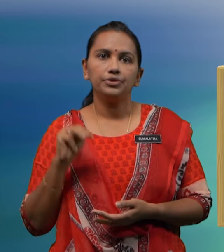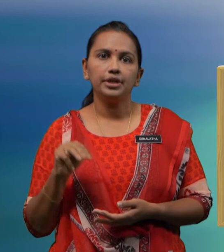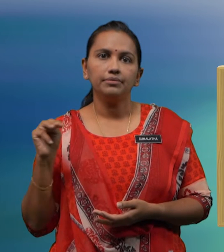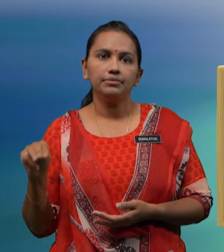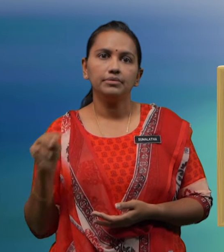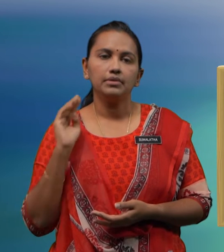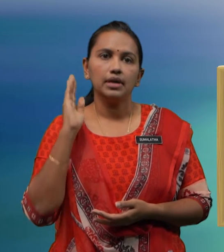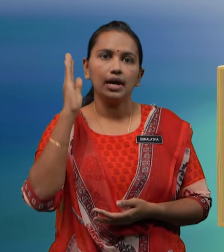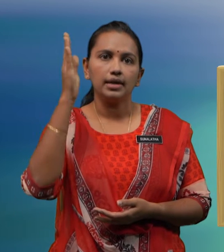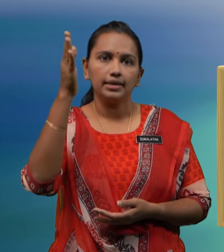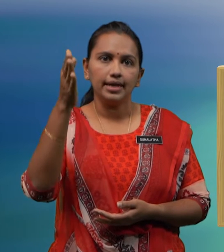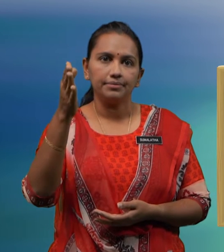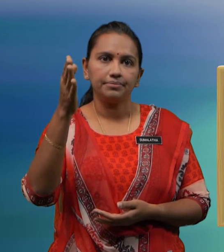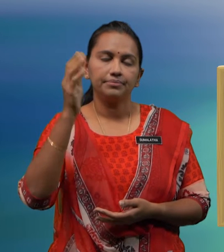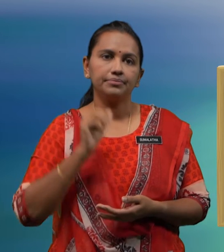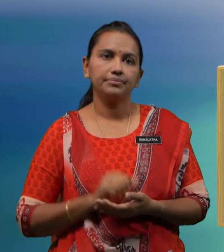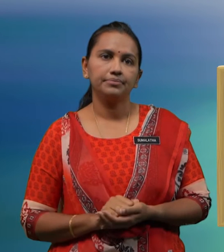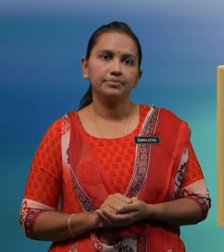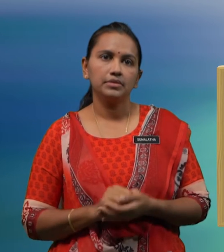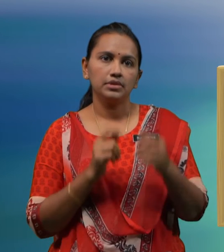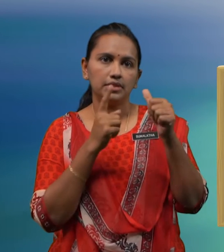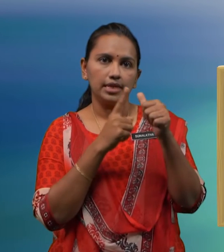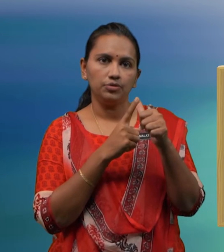murid-murid akan 1.